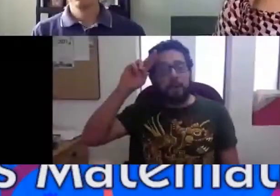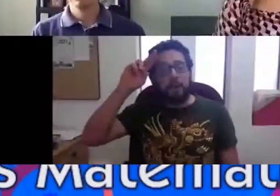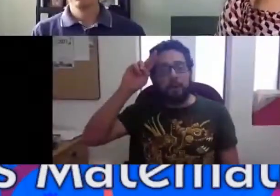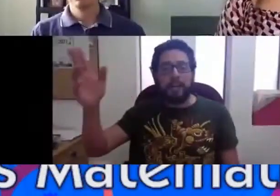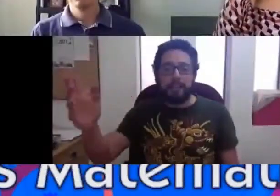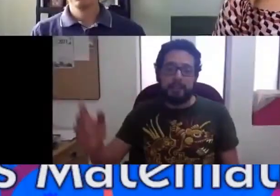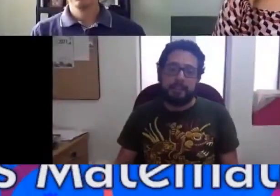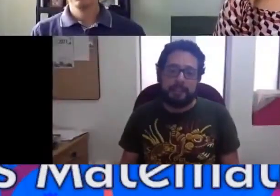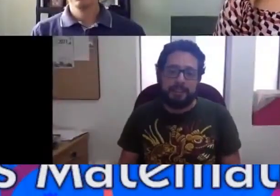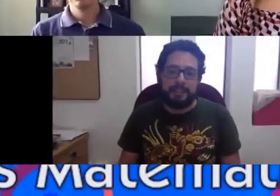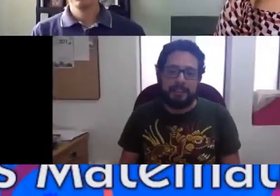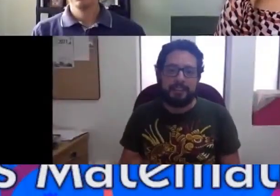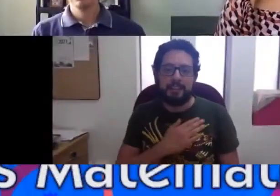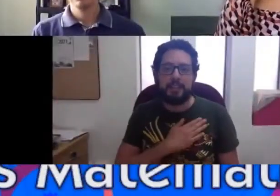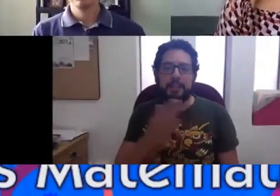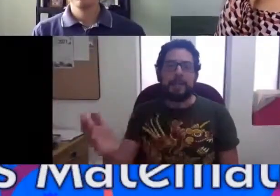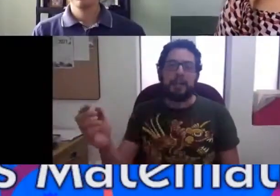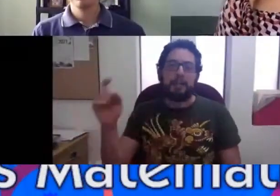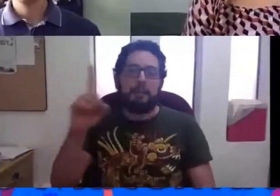Hola,